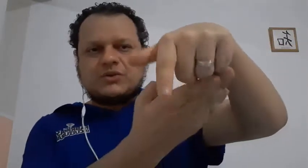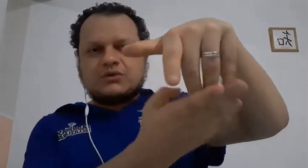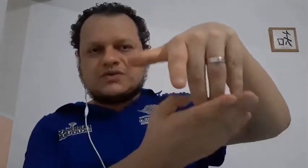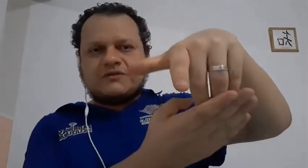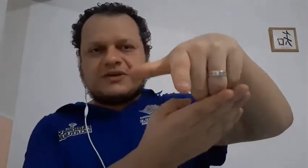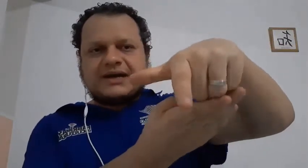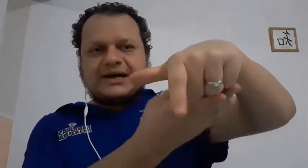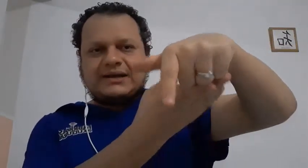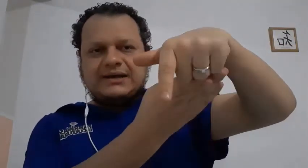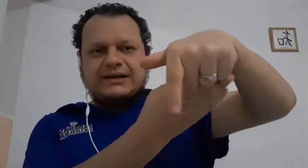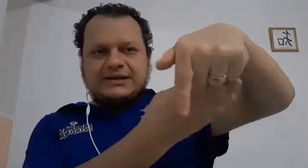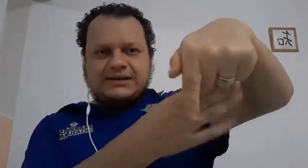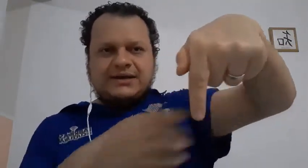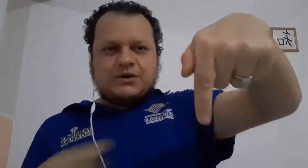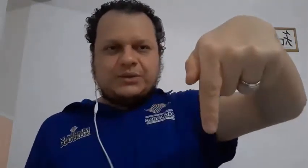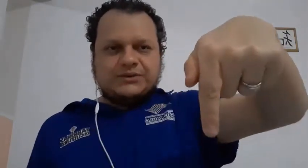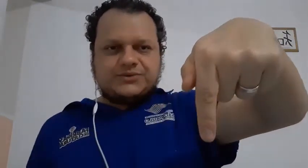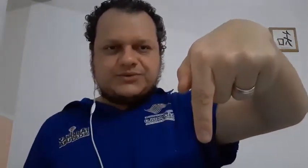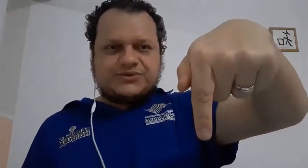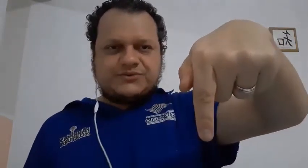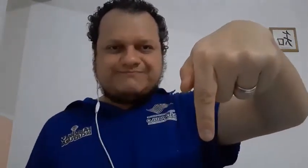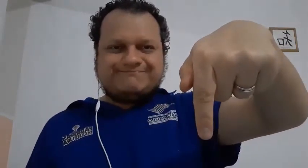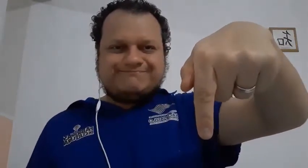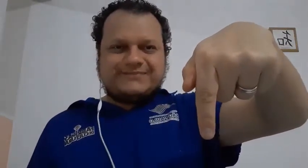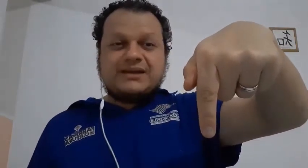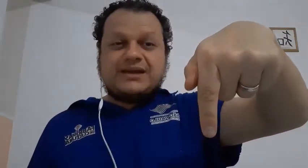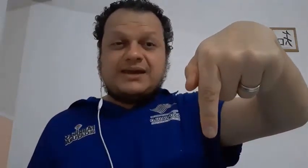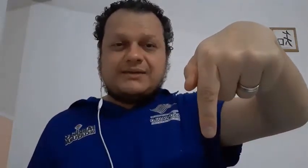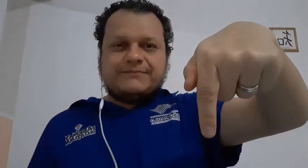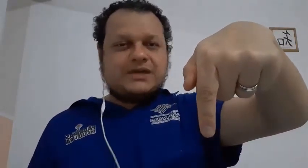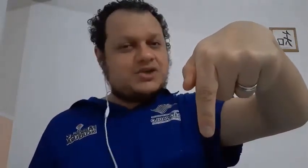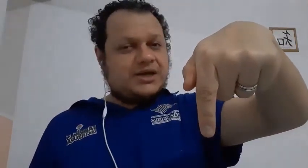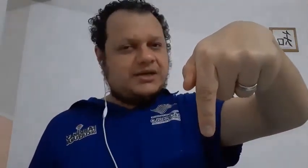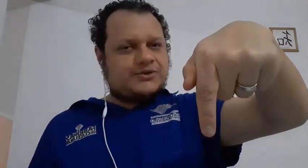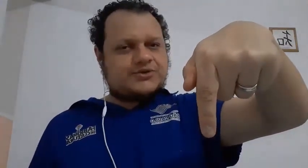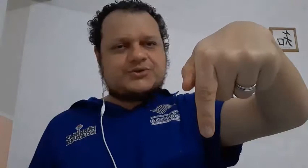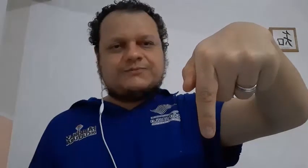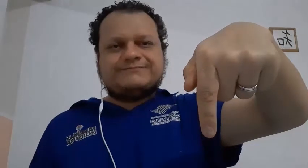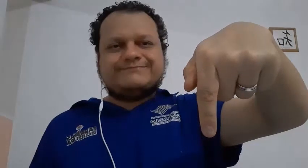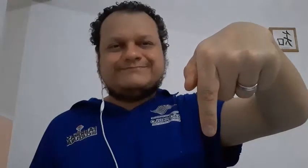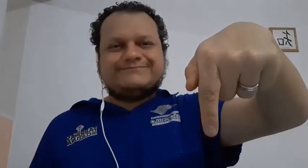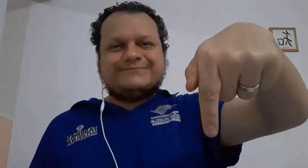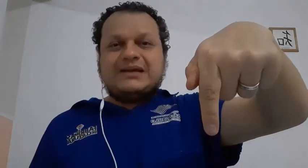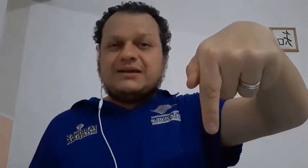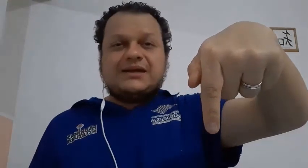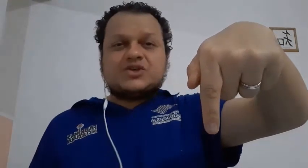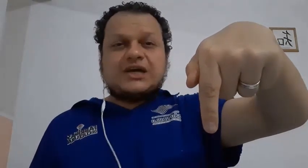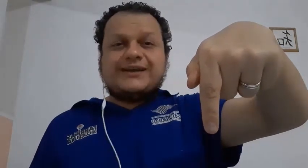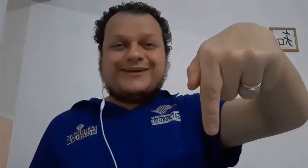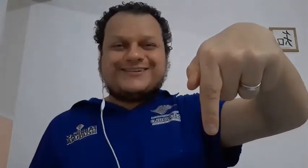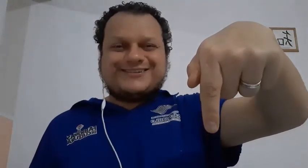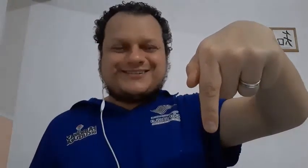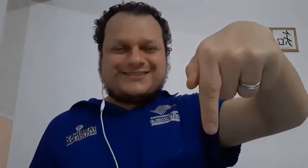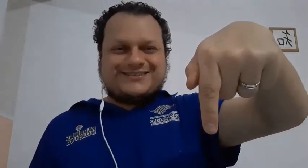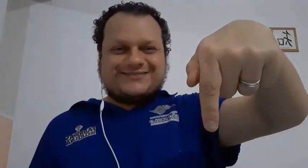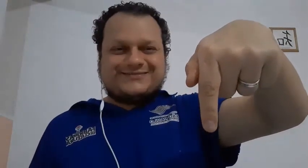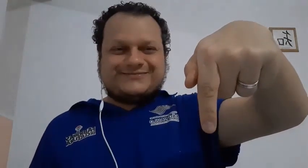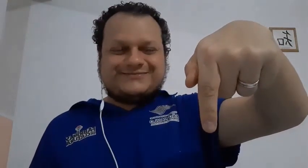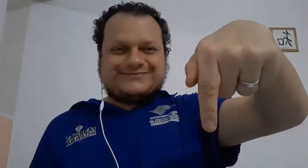outros vão ficar recluídos. Q. Q de queijo. Q de querer.